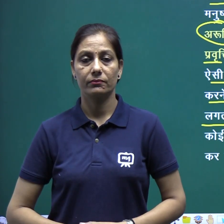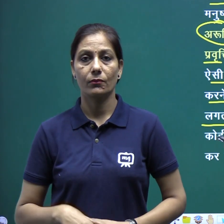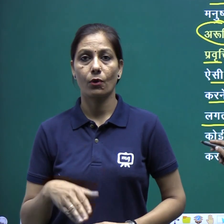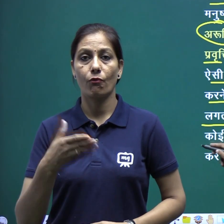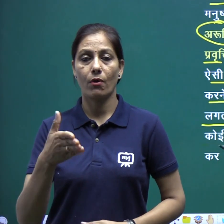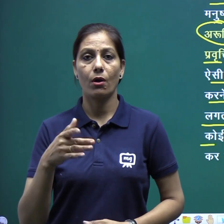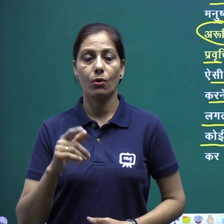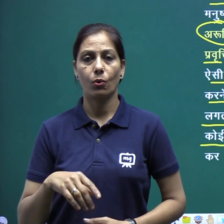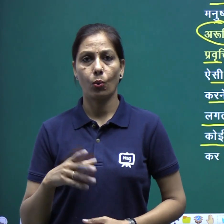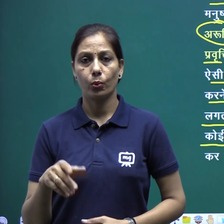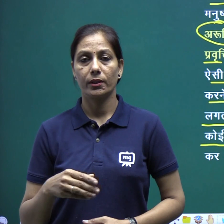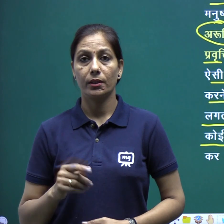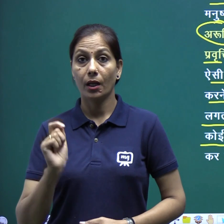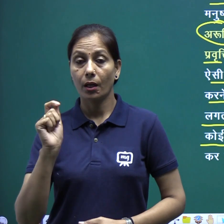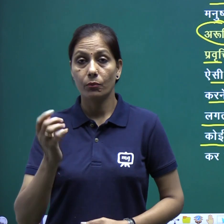वहां कोई कुशलता